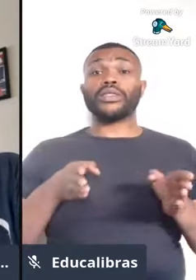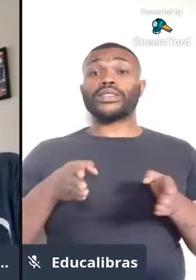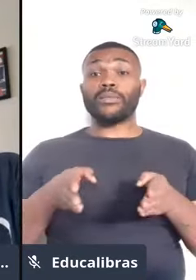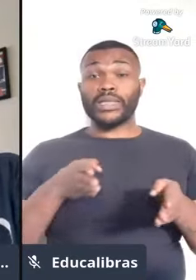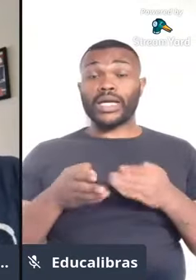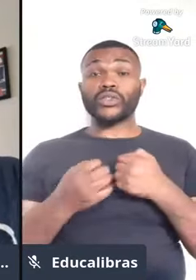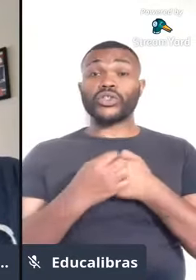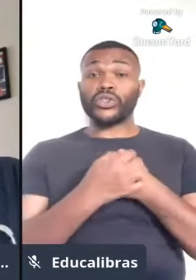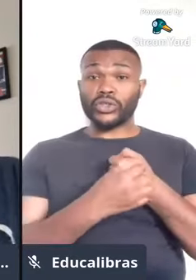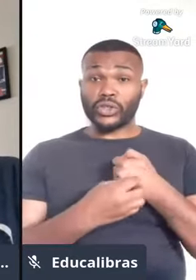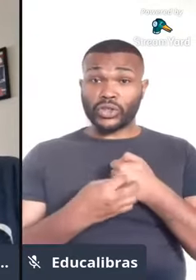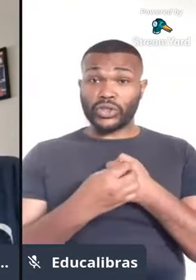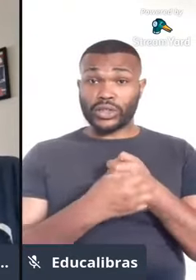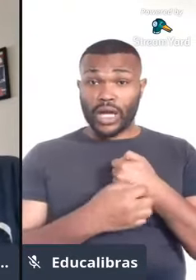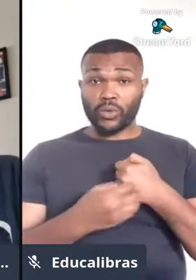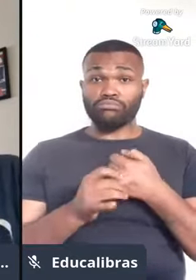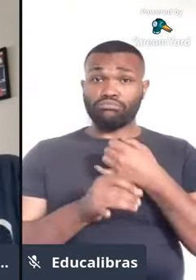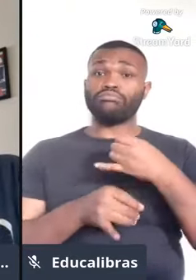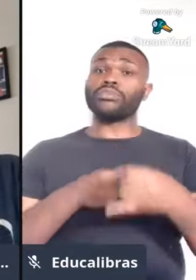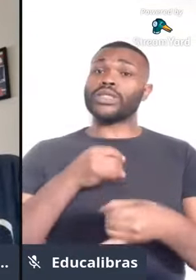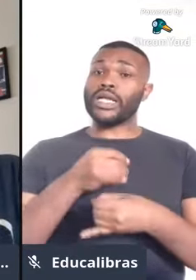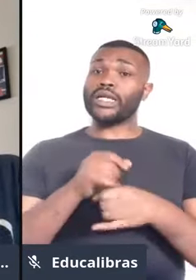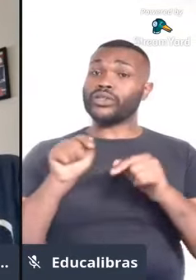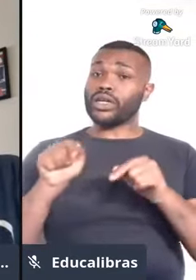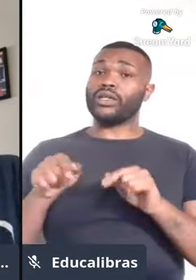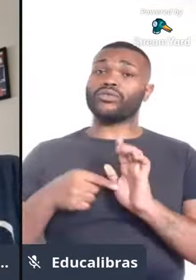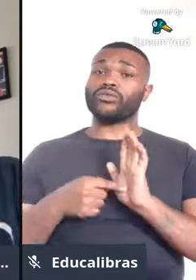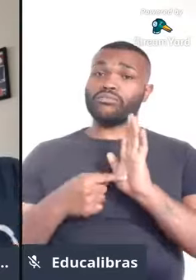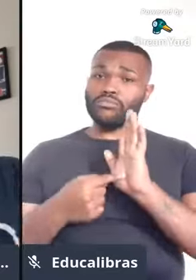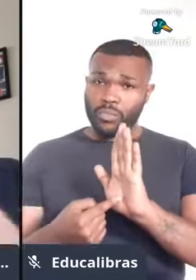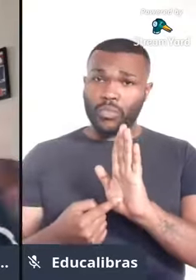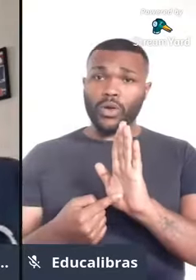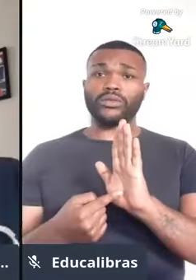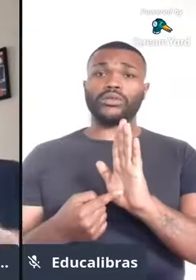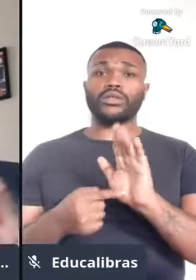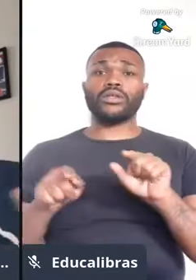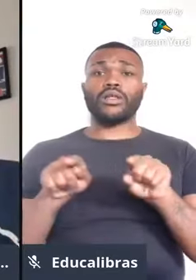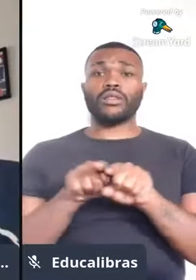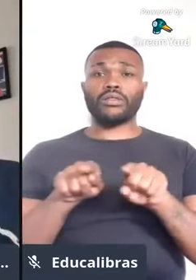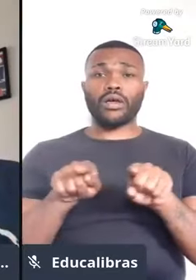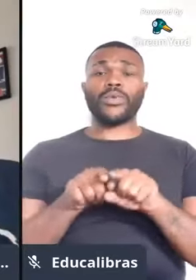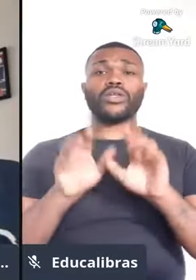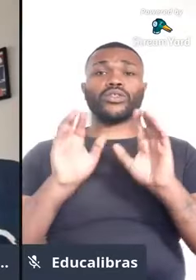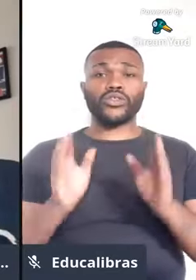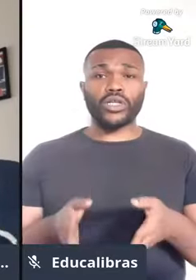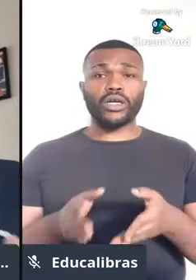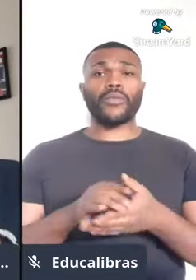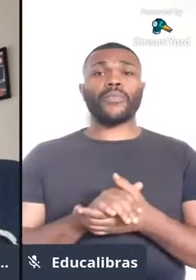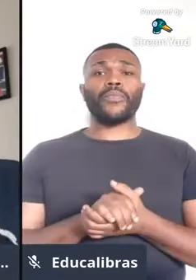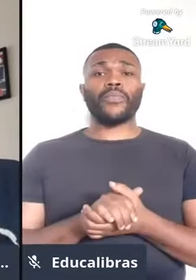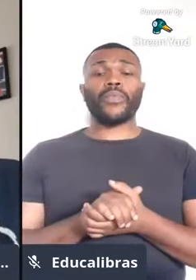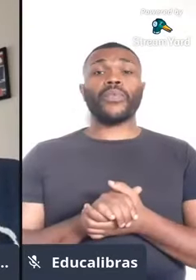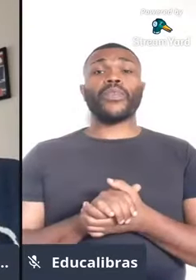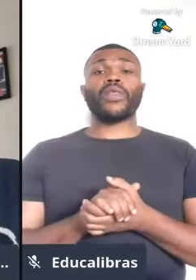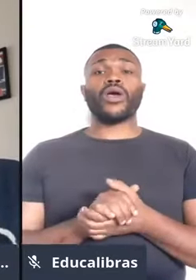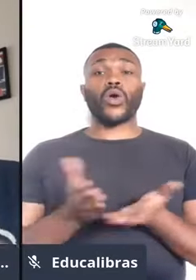digital, fala sobre isso, né? As startups que tratam da acessibilidade digital